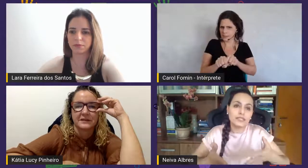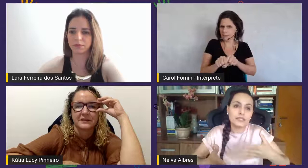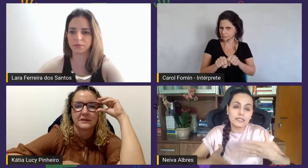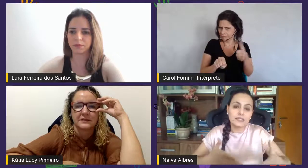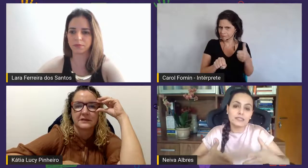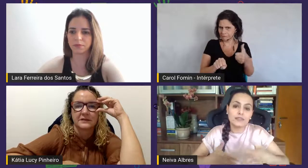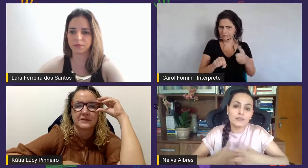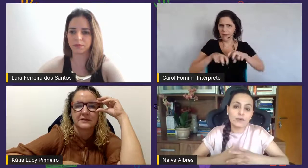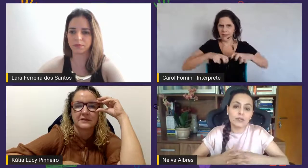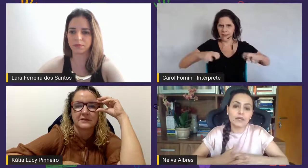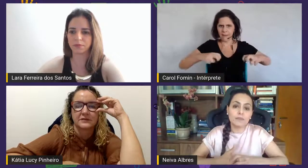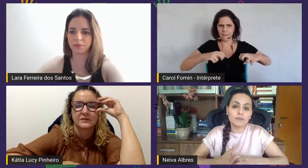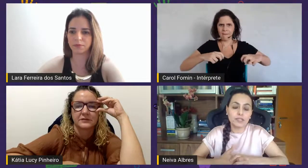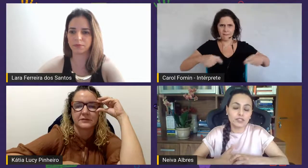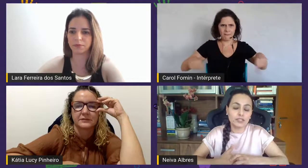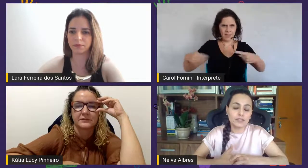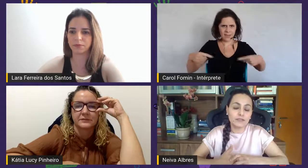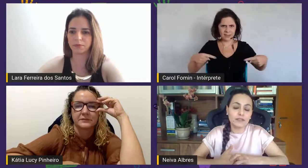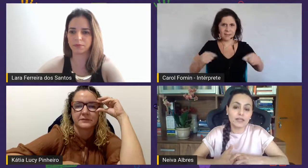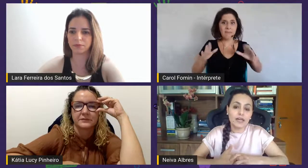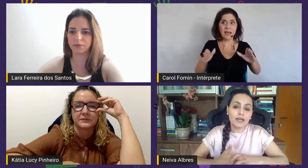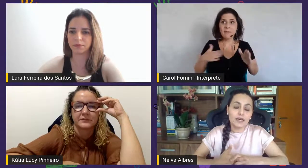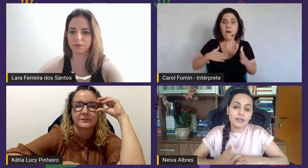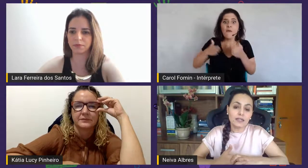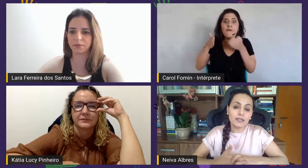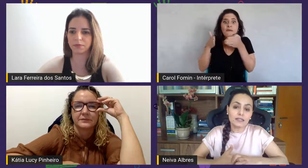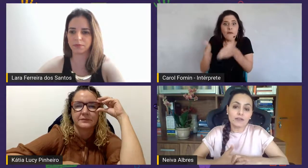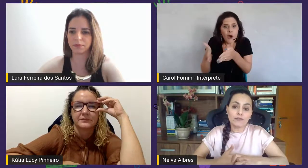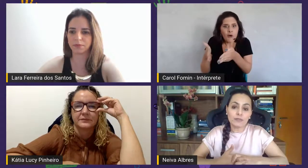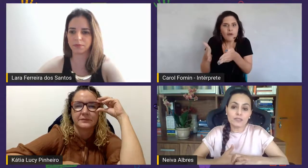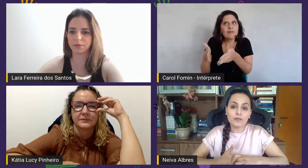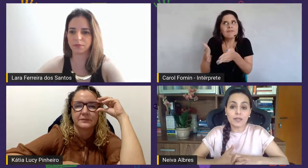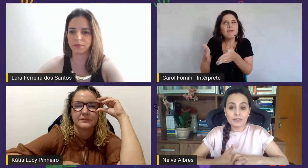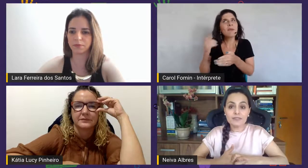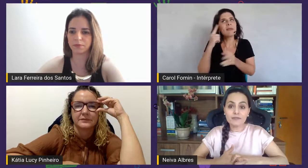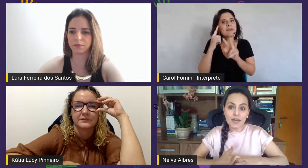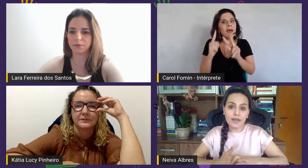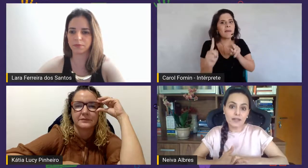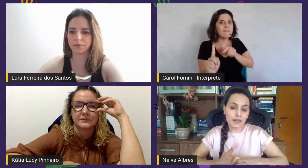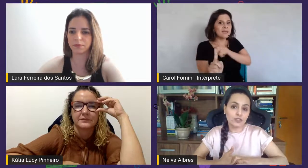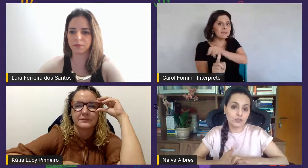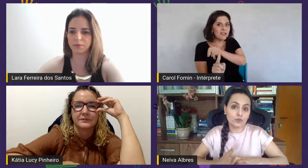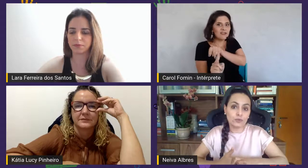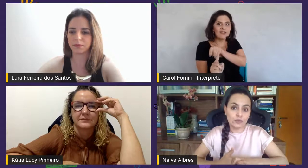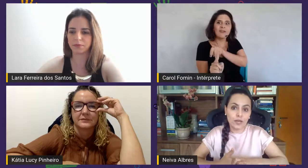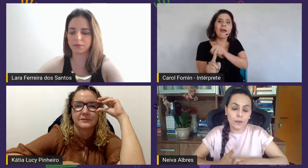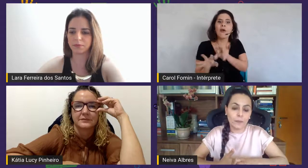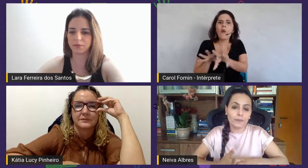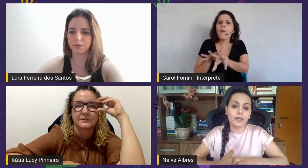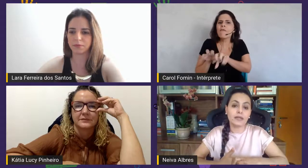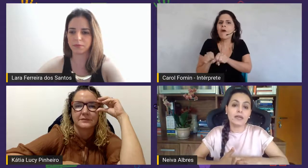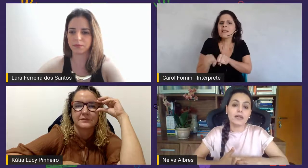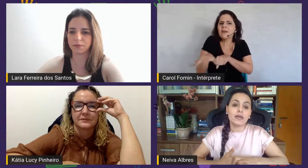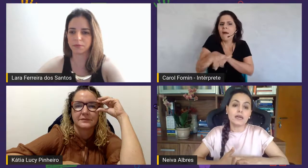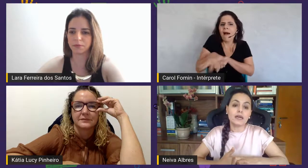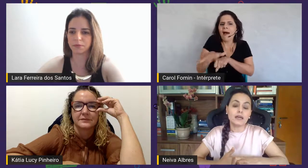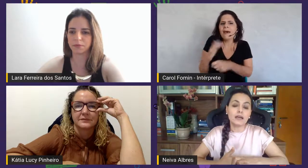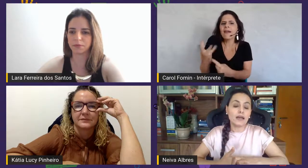eu quis trazer foi a perspectiva da formação para essa esfera artístico-cultural,